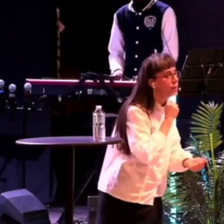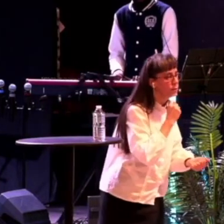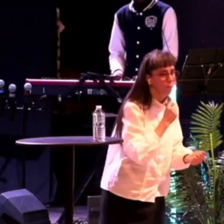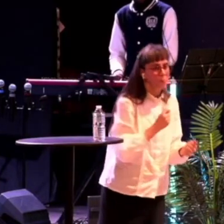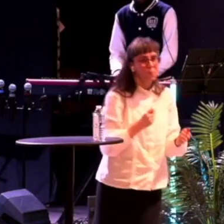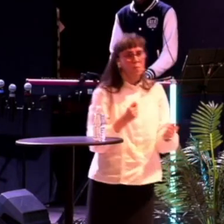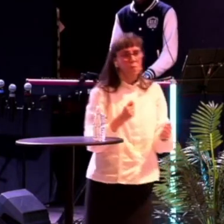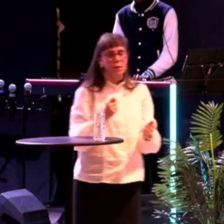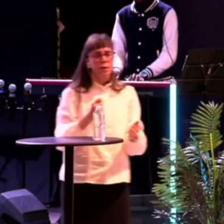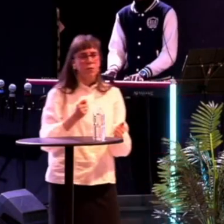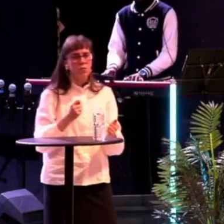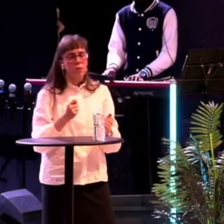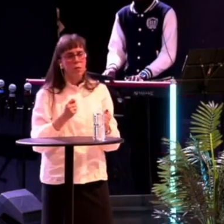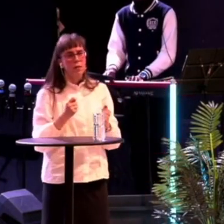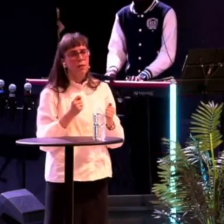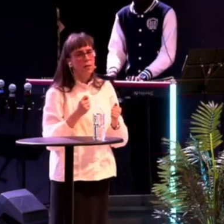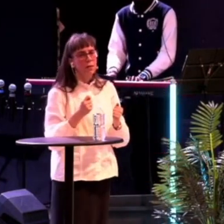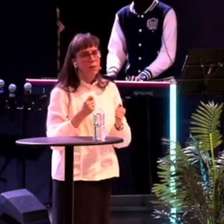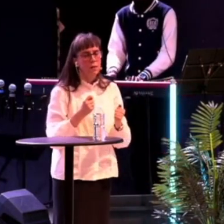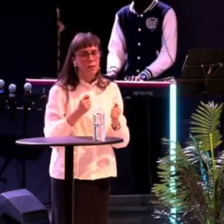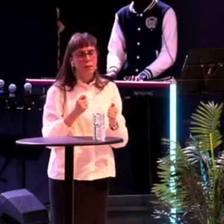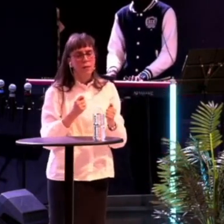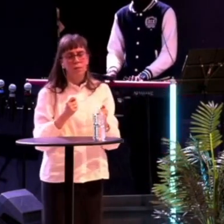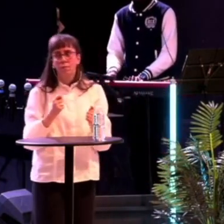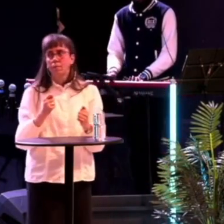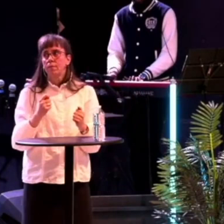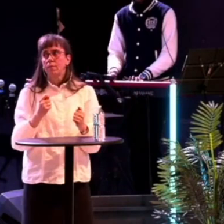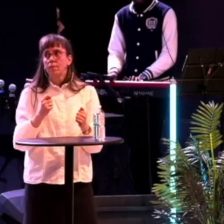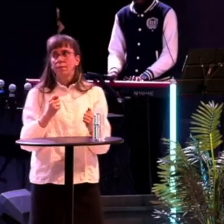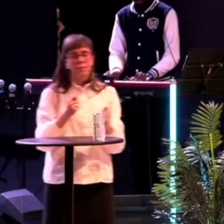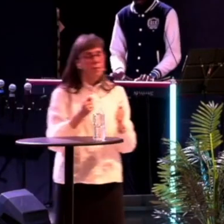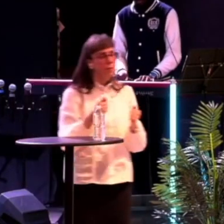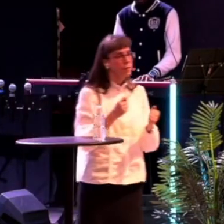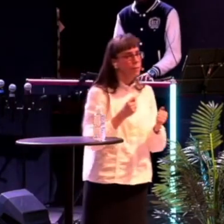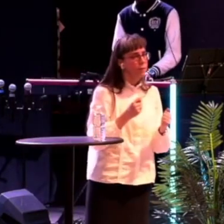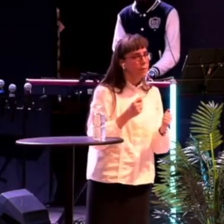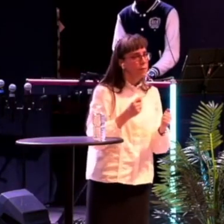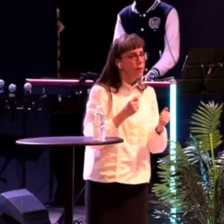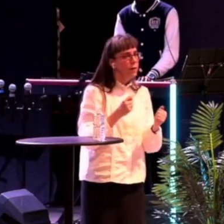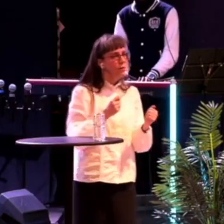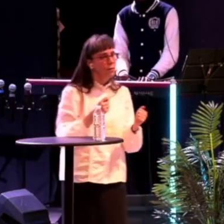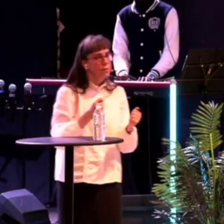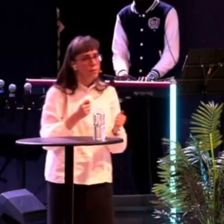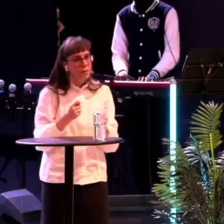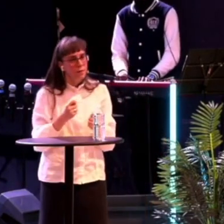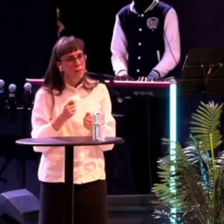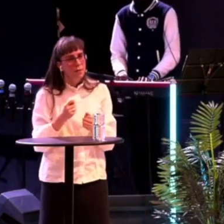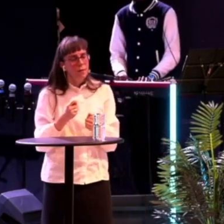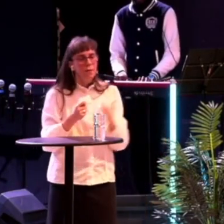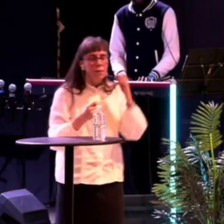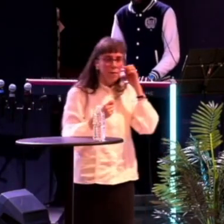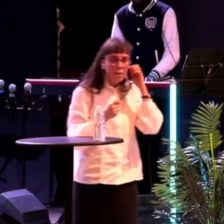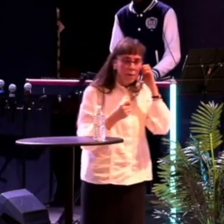final battle. Et Zacharie, qui a vécu 500 ans avant la naissance de Jésus, a